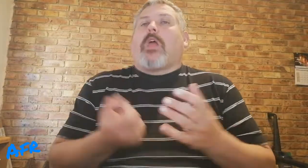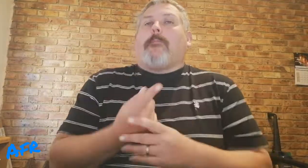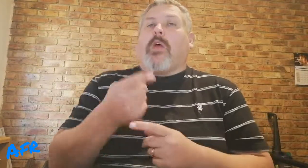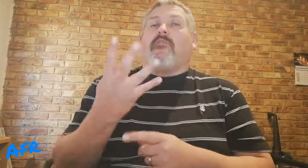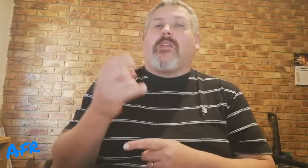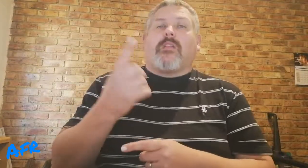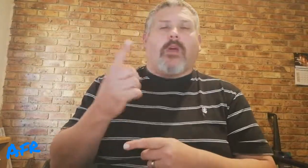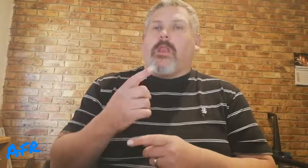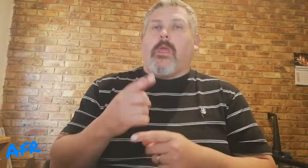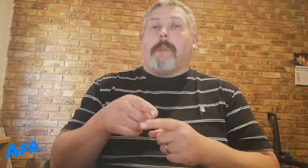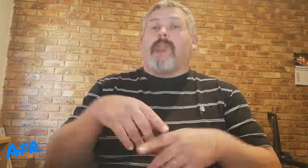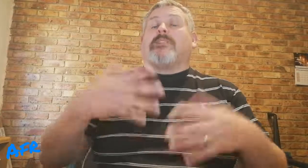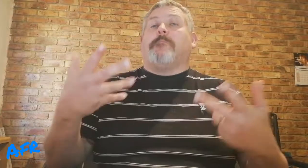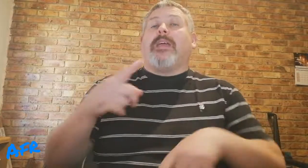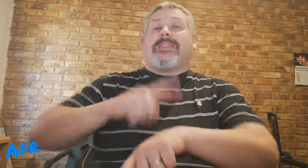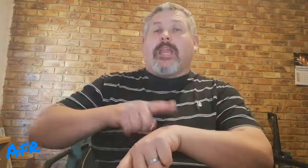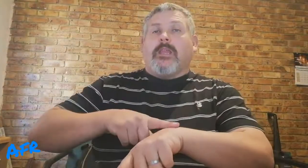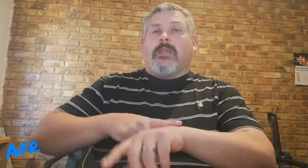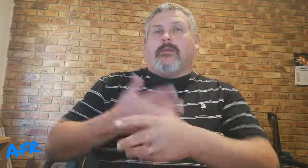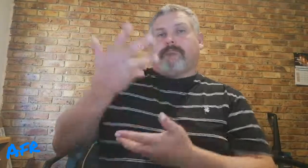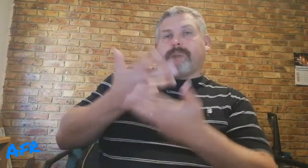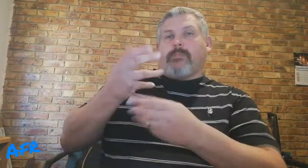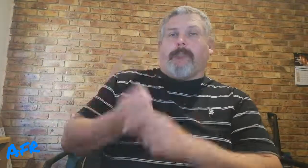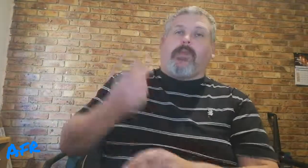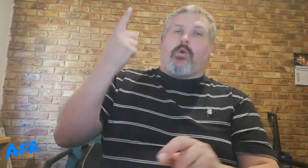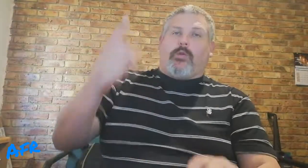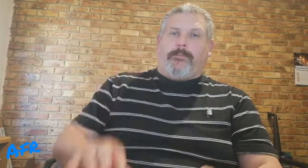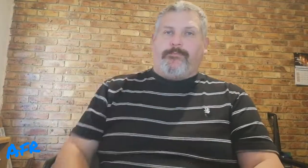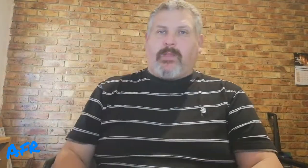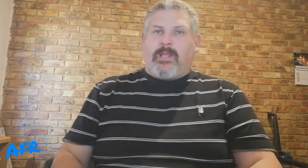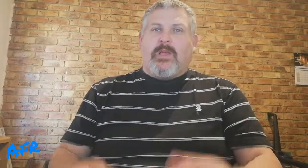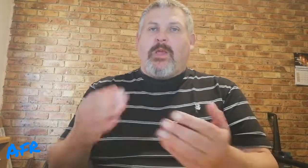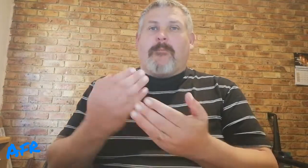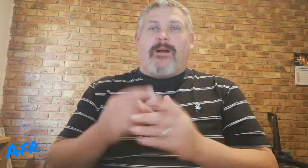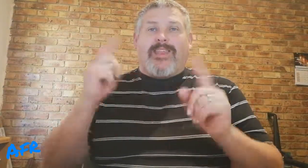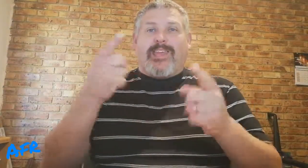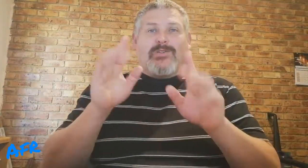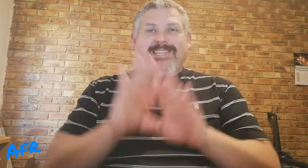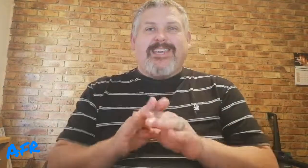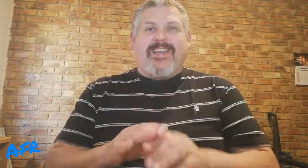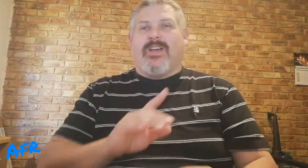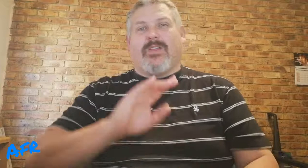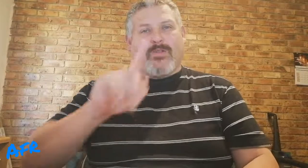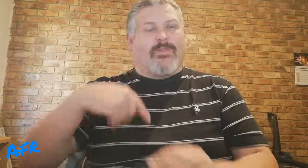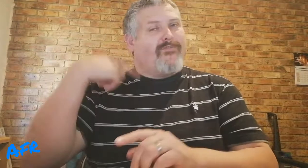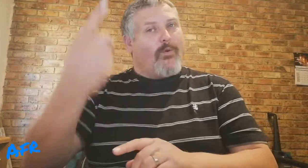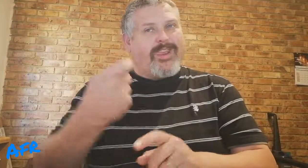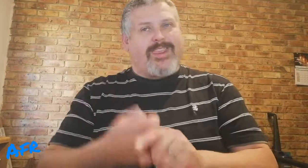wat gebeur in 40 dae nie, maar was meer tyd met God. Mag die jou seën, tot